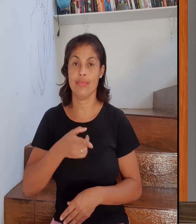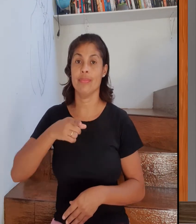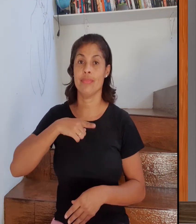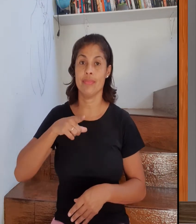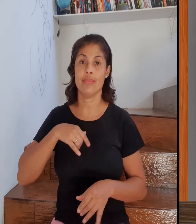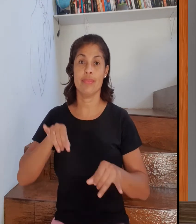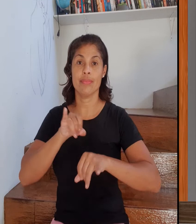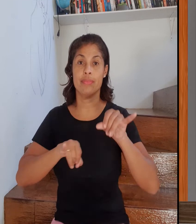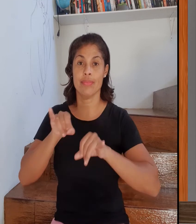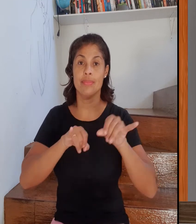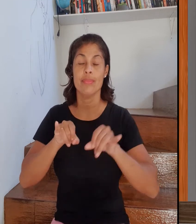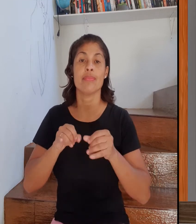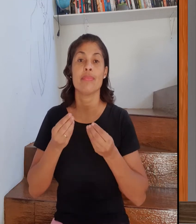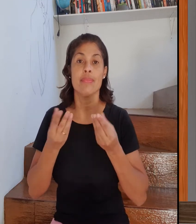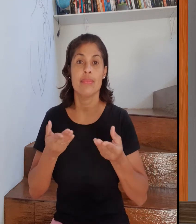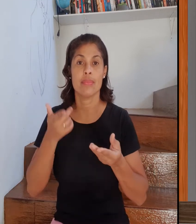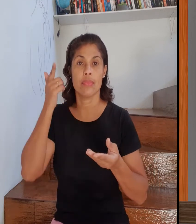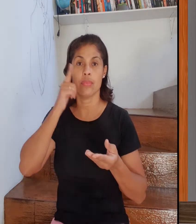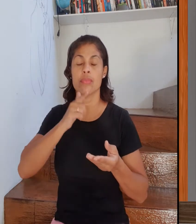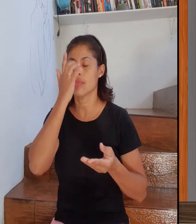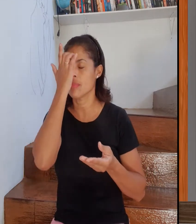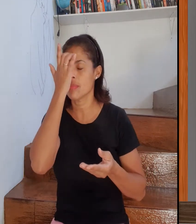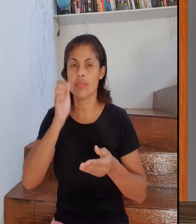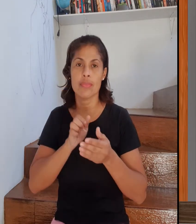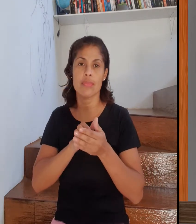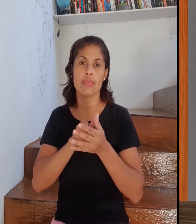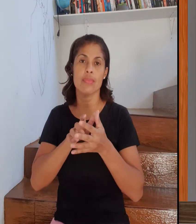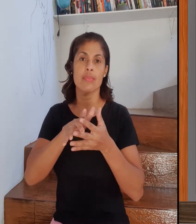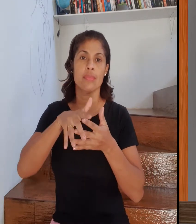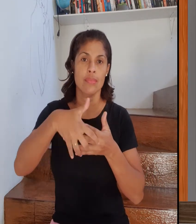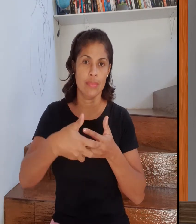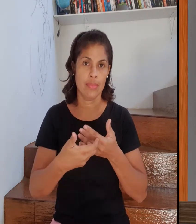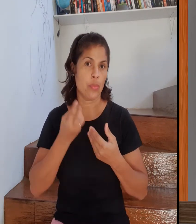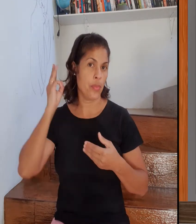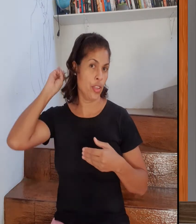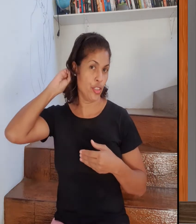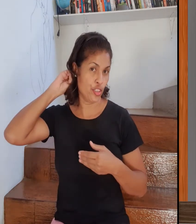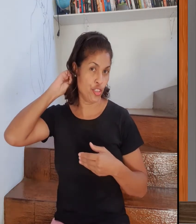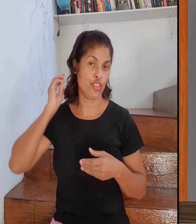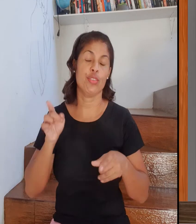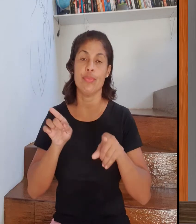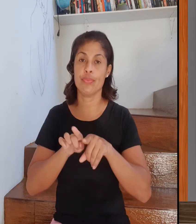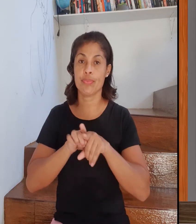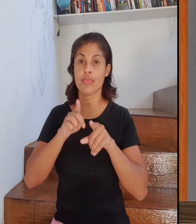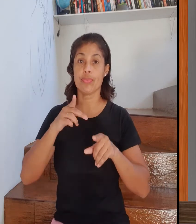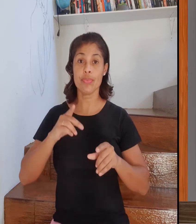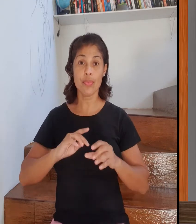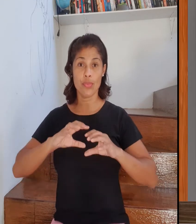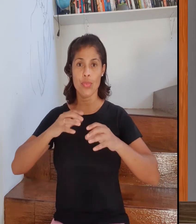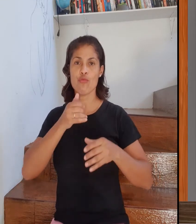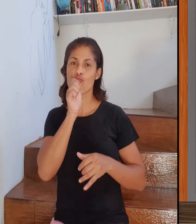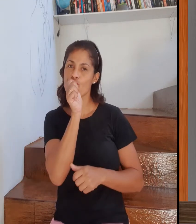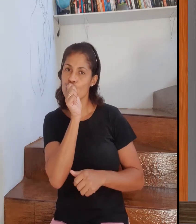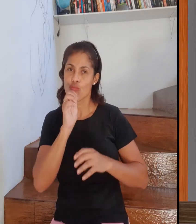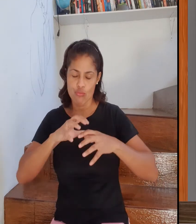são elaborados de forma a atravessar com facilidade as meninges. A placenta também pode ser uma barreira biológica, mas